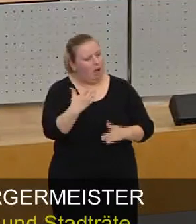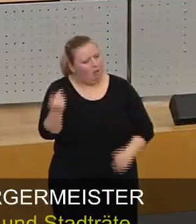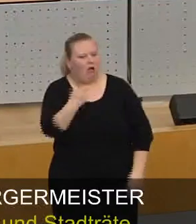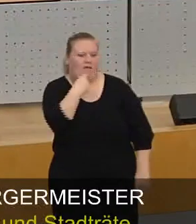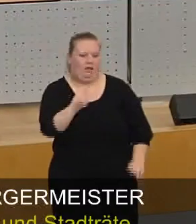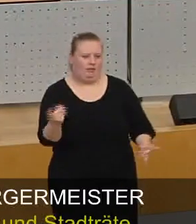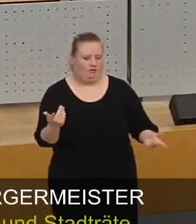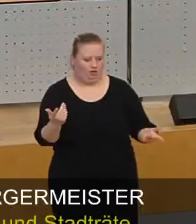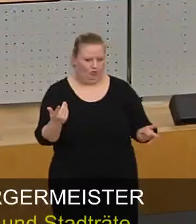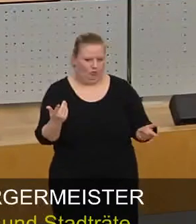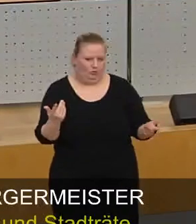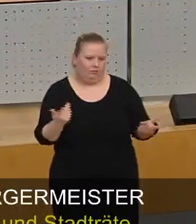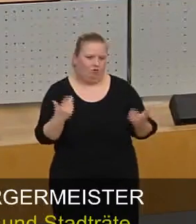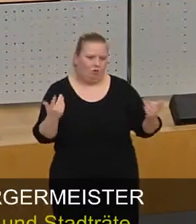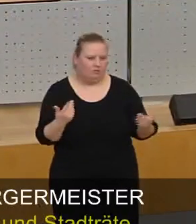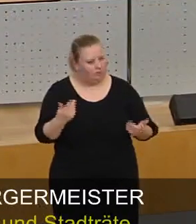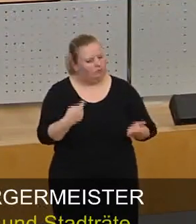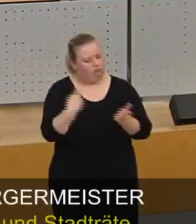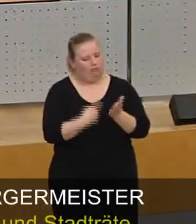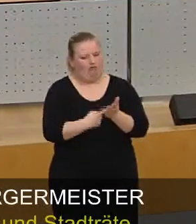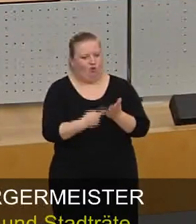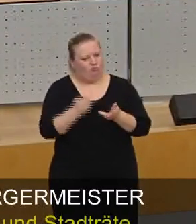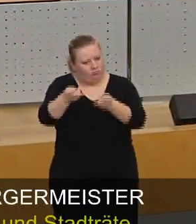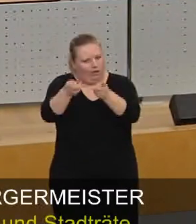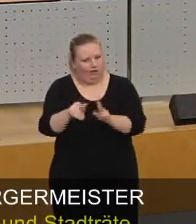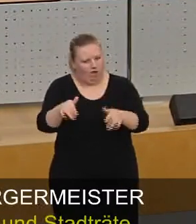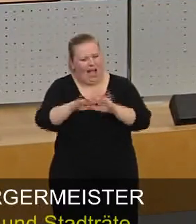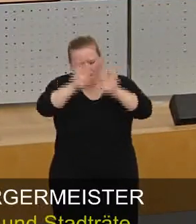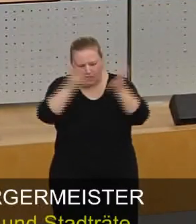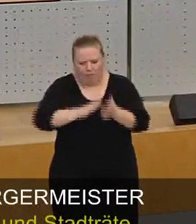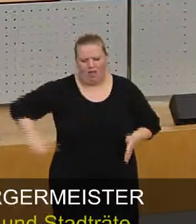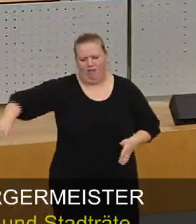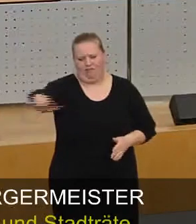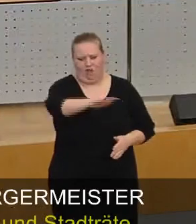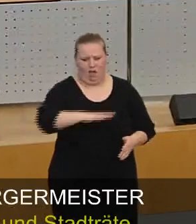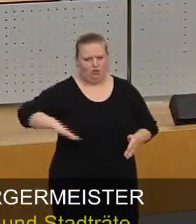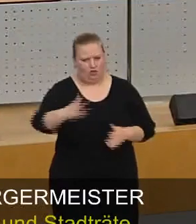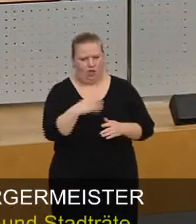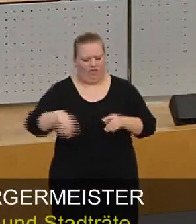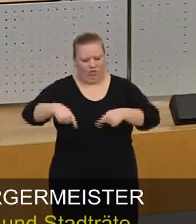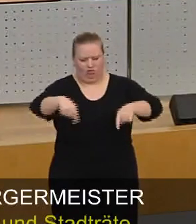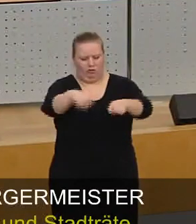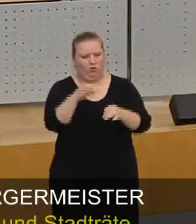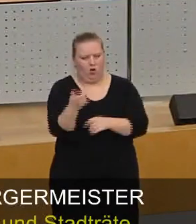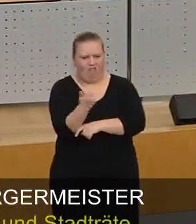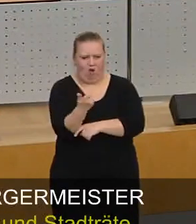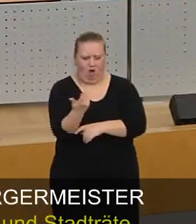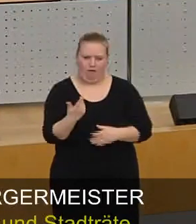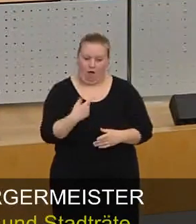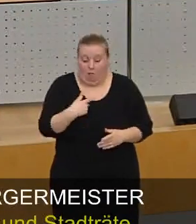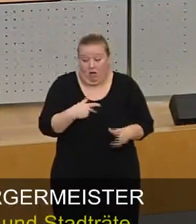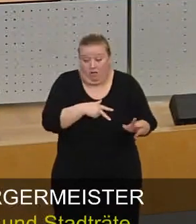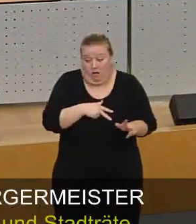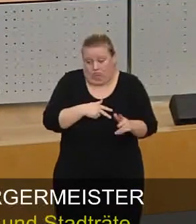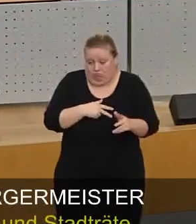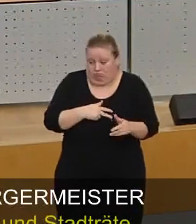schlicht und ergreifend nicht, weil er darauf beharrt, dass er das Recht hat, die gesamte Fläche entlang seines Grundstücks zu schraffieren als Feuerwehraufstellfläche. Und dem kann ich leider